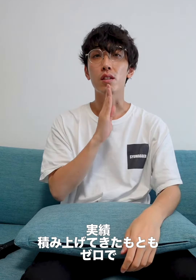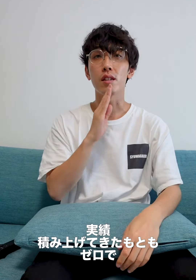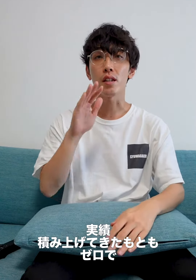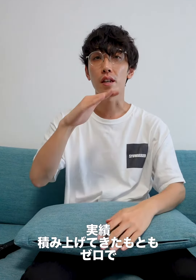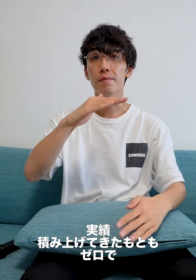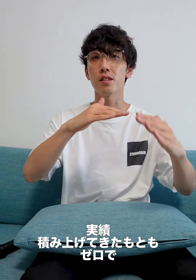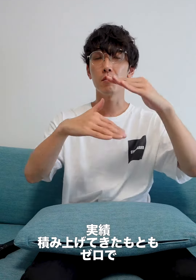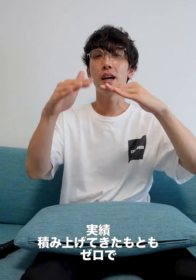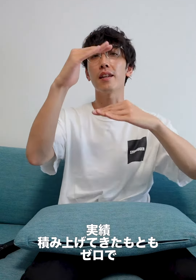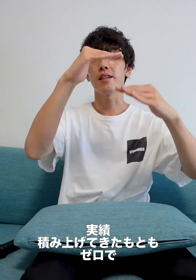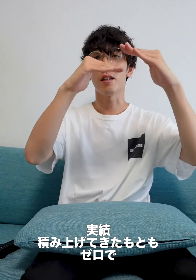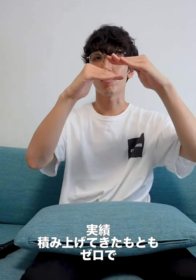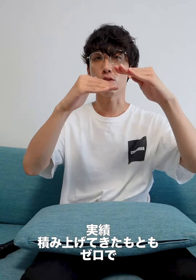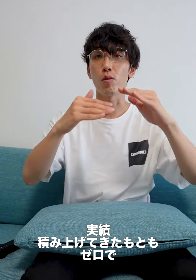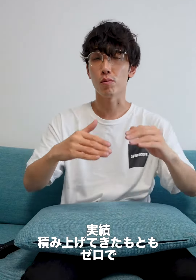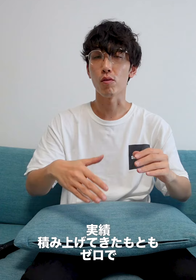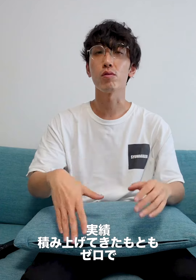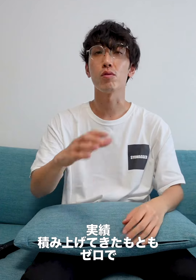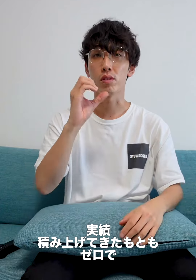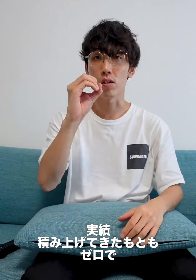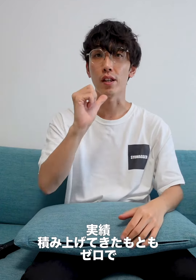績積み上げてきたことも本当ゼロで